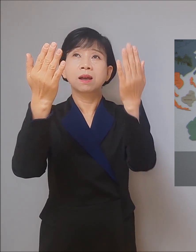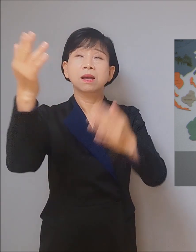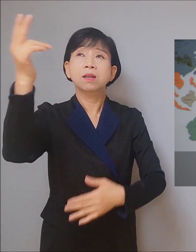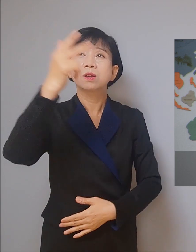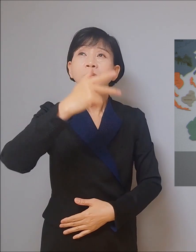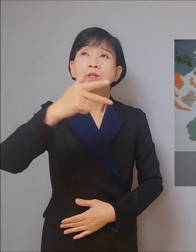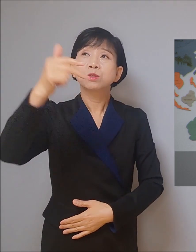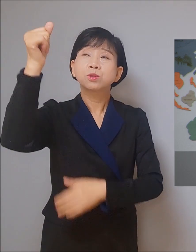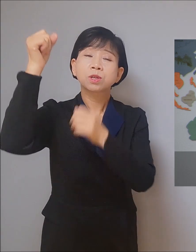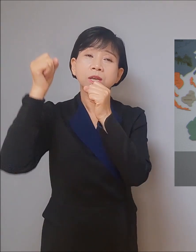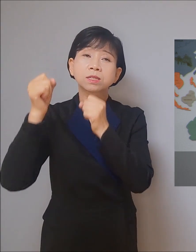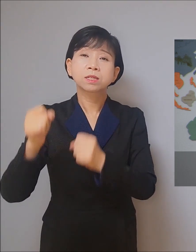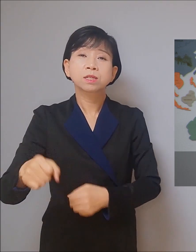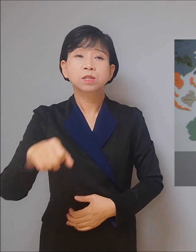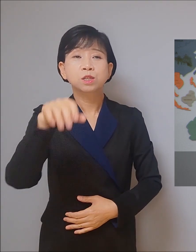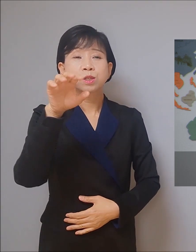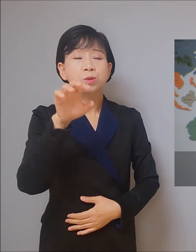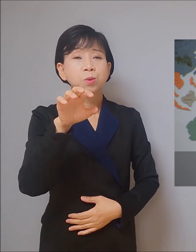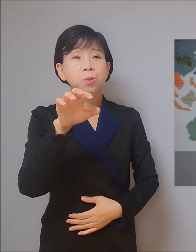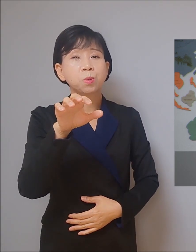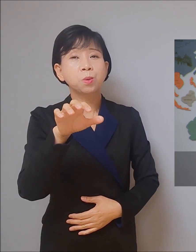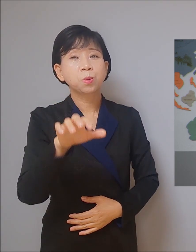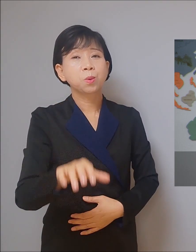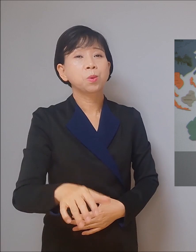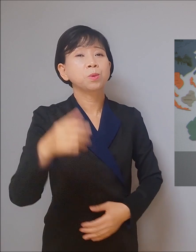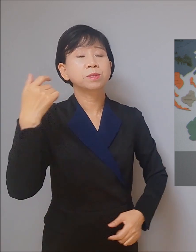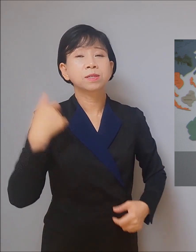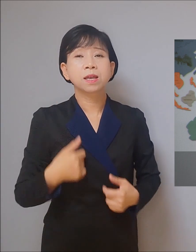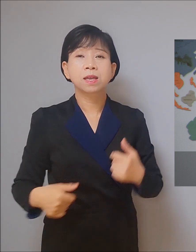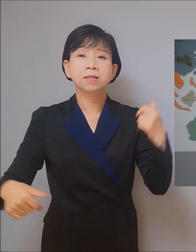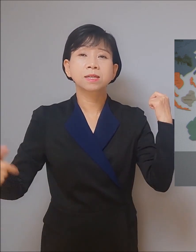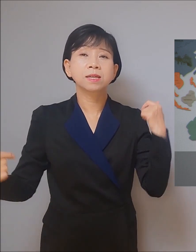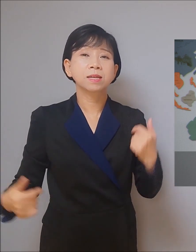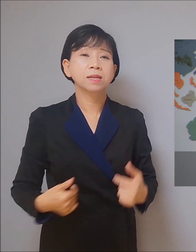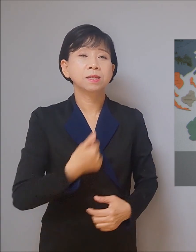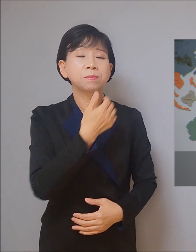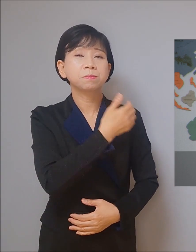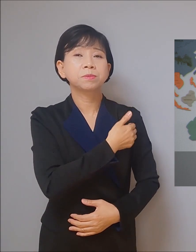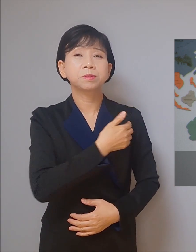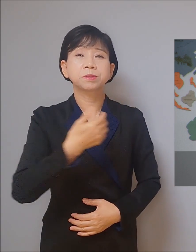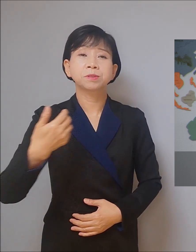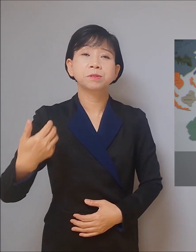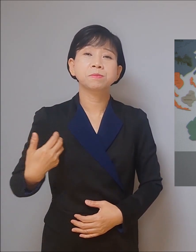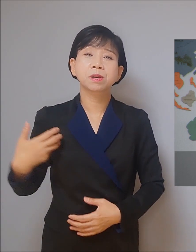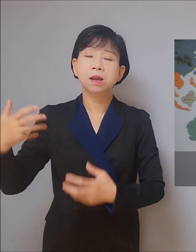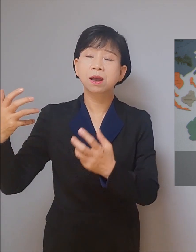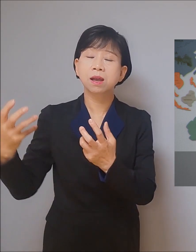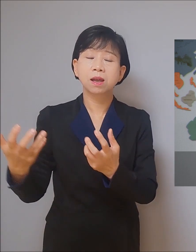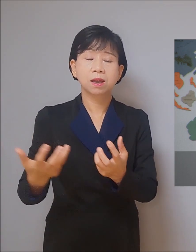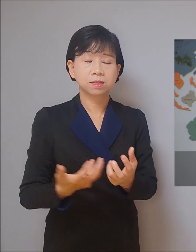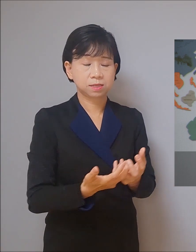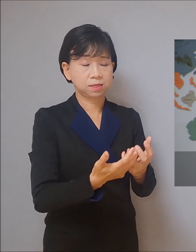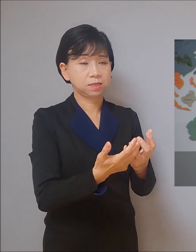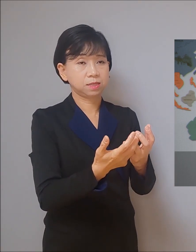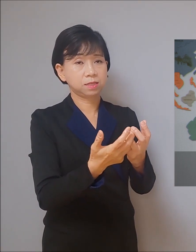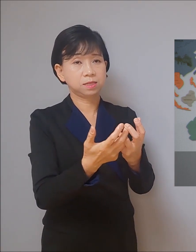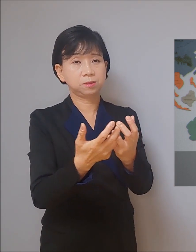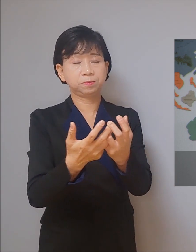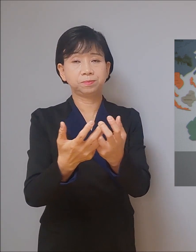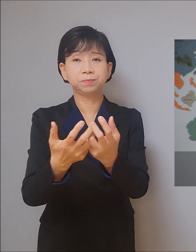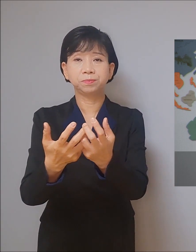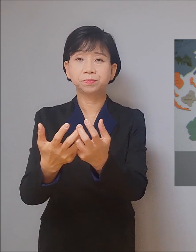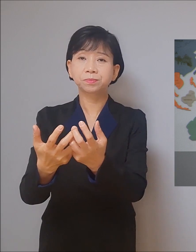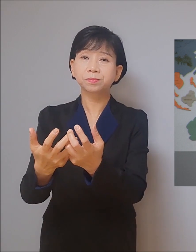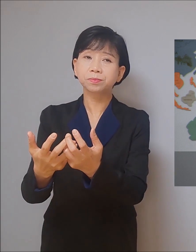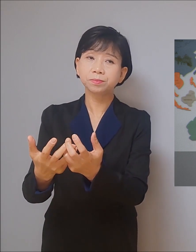예배드립니다. 주 계신 곳엔 기쁨 가득